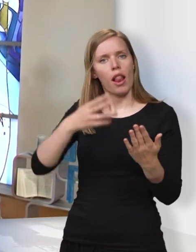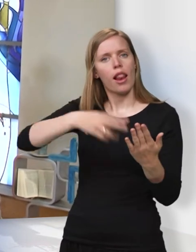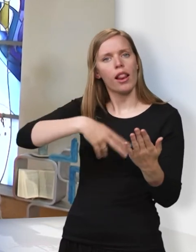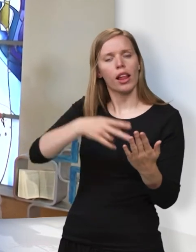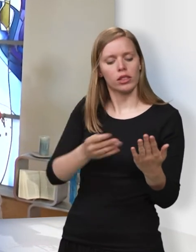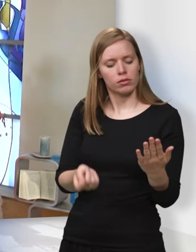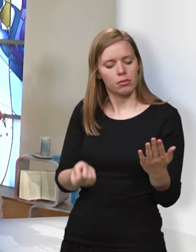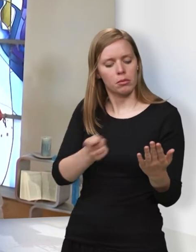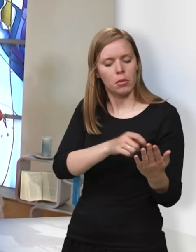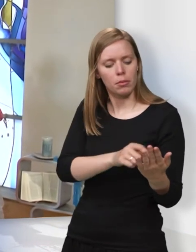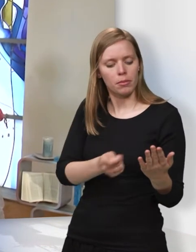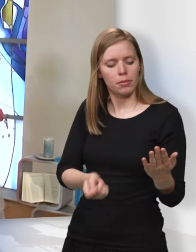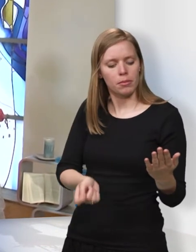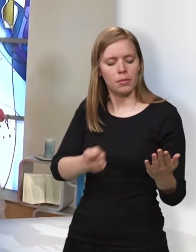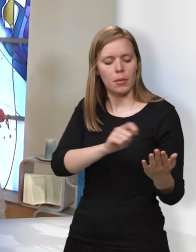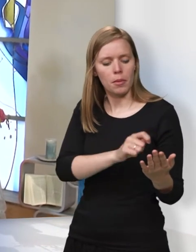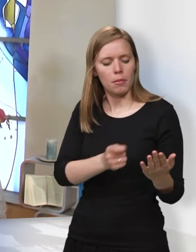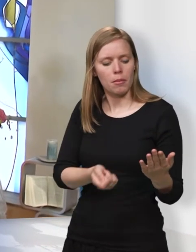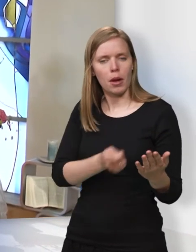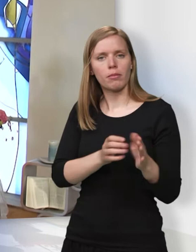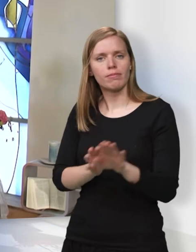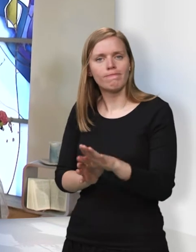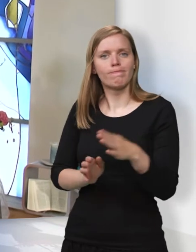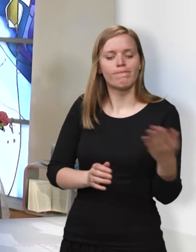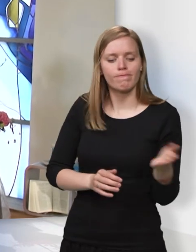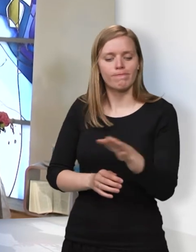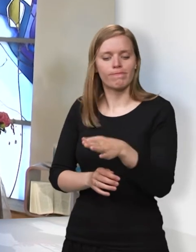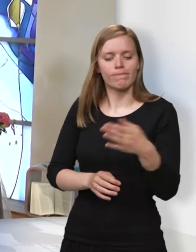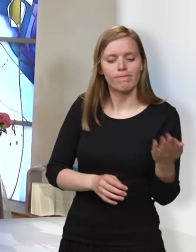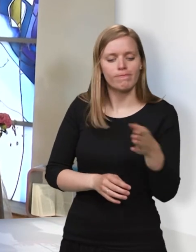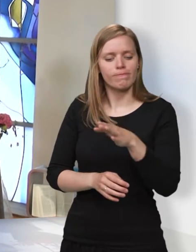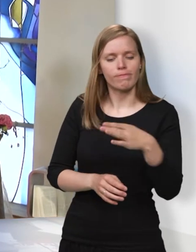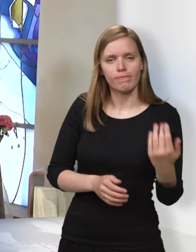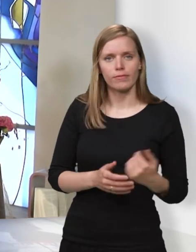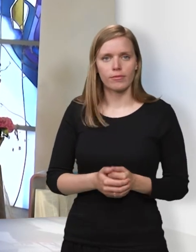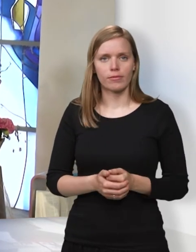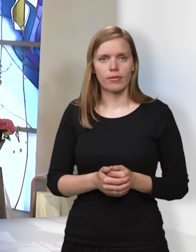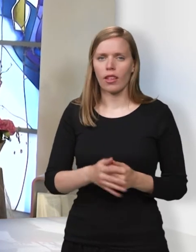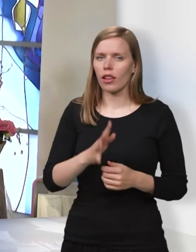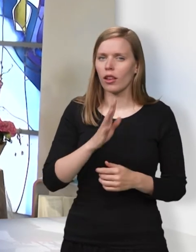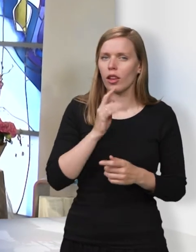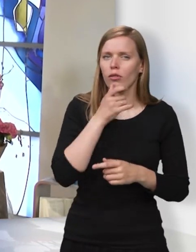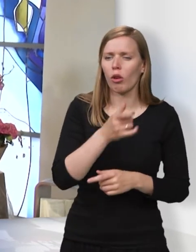Lesen. Da die Redensart sehr alt ist, kann man auch an eine